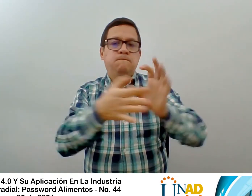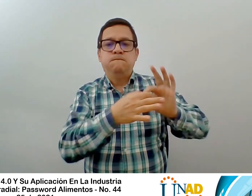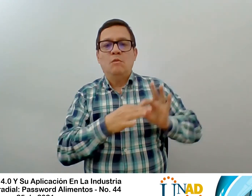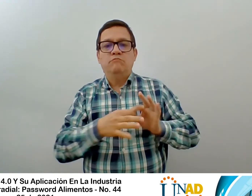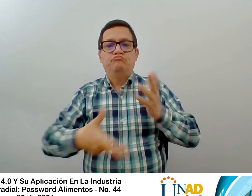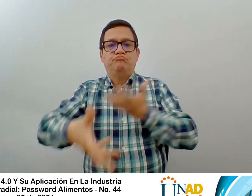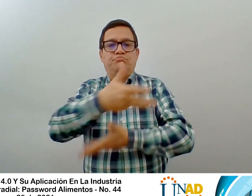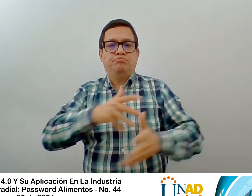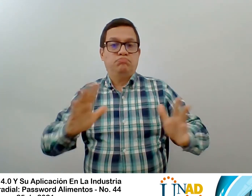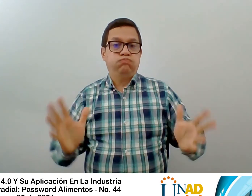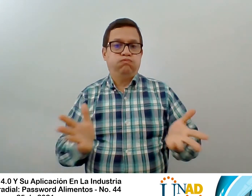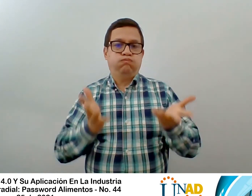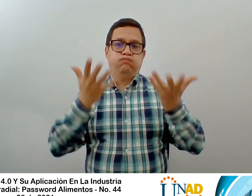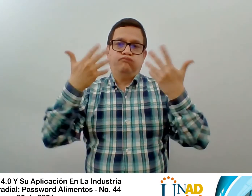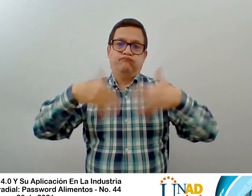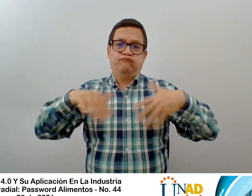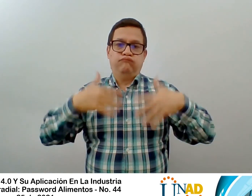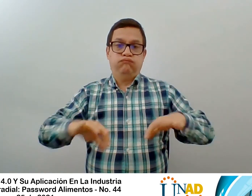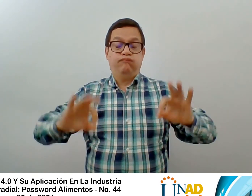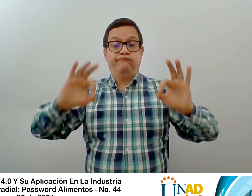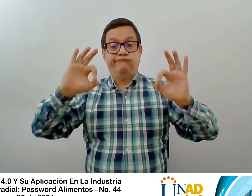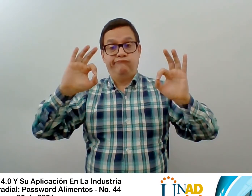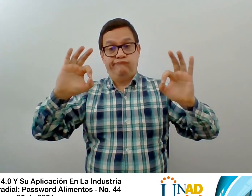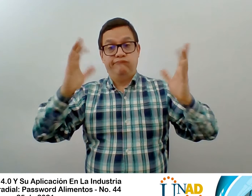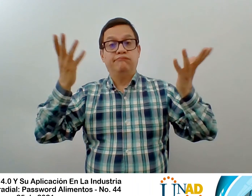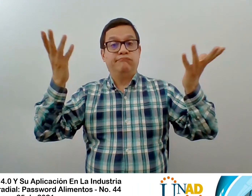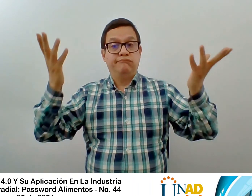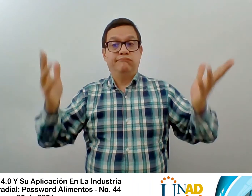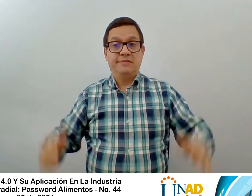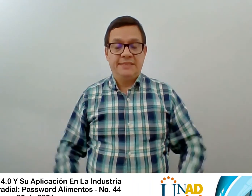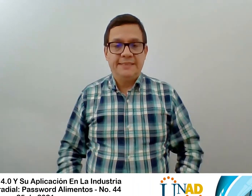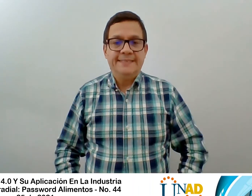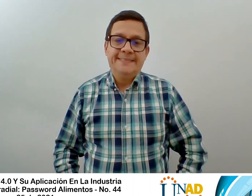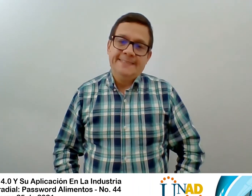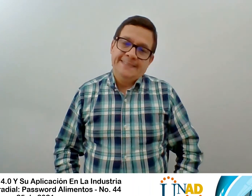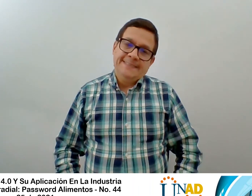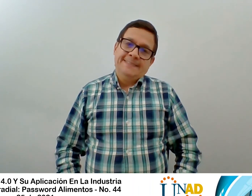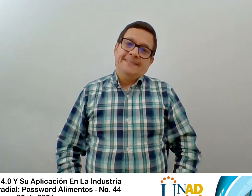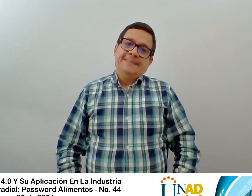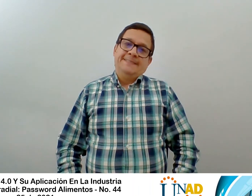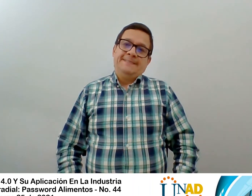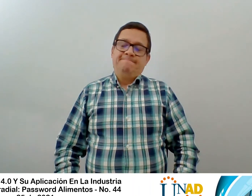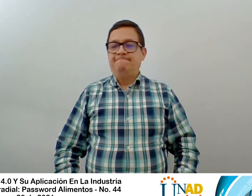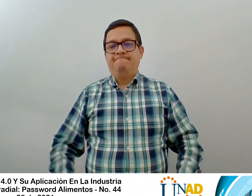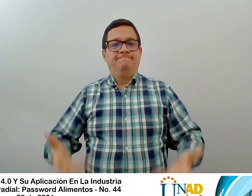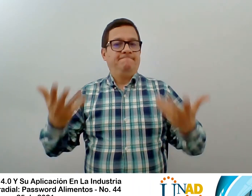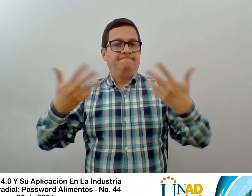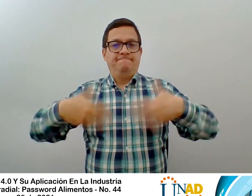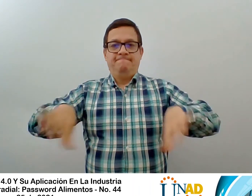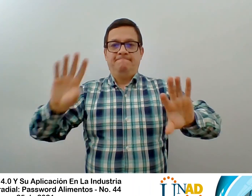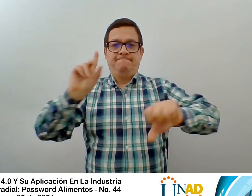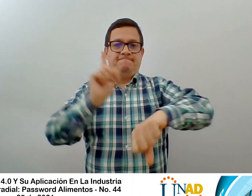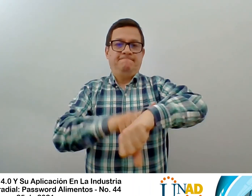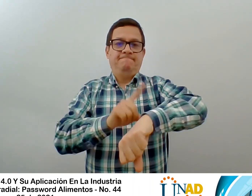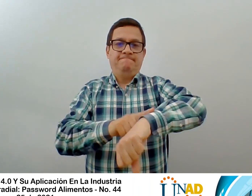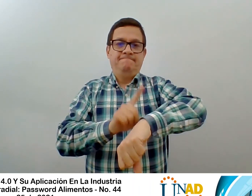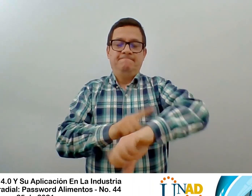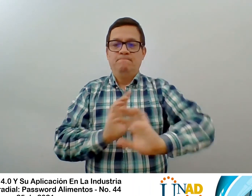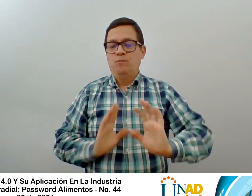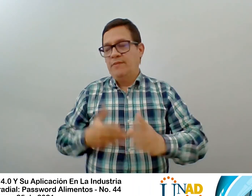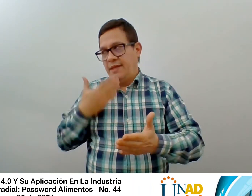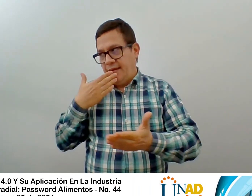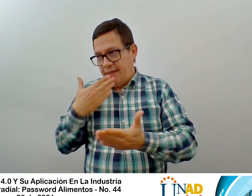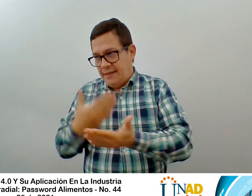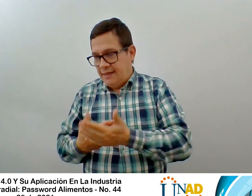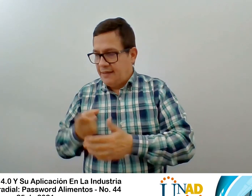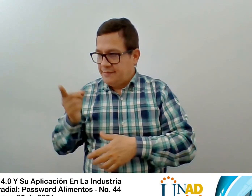industrialmente, sino a nivel de país, porque esto traerá también sus mejoras socioeconómicas. Lamentablemente se nos agota el